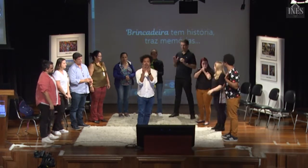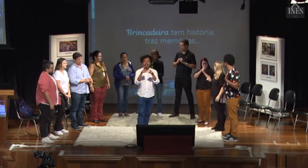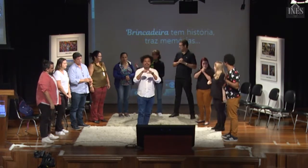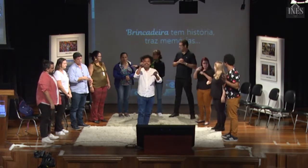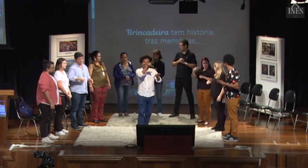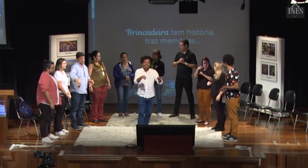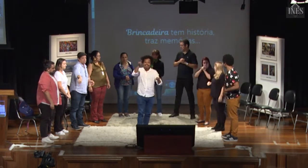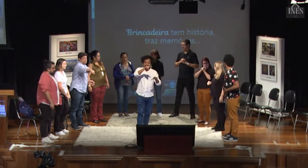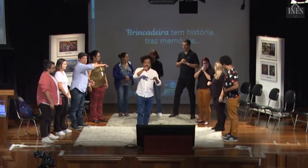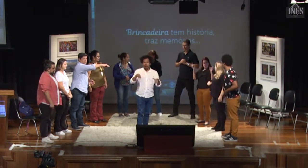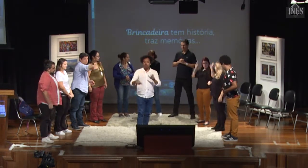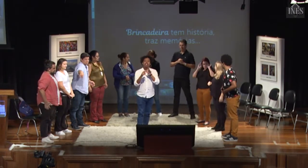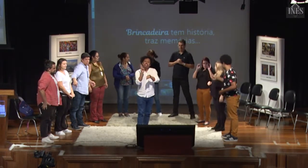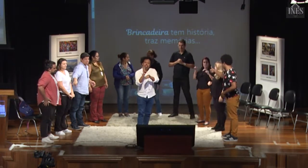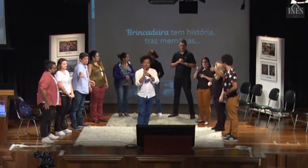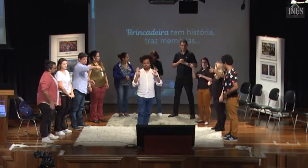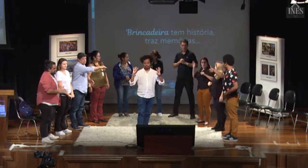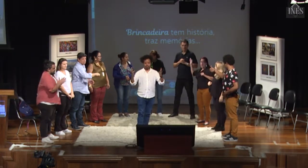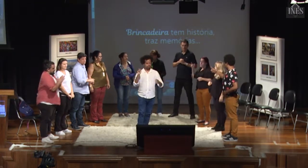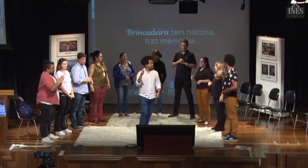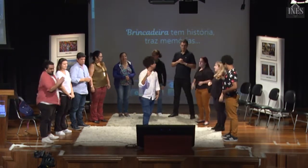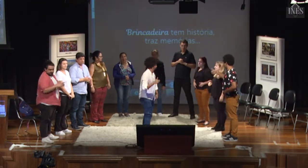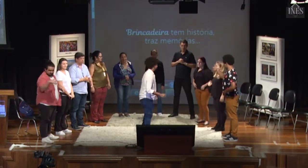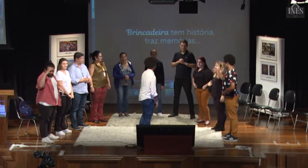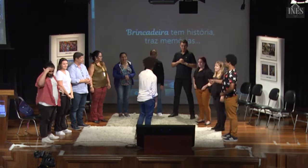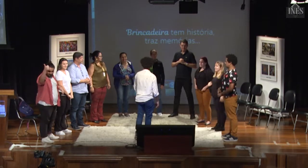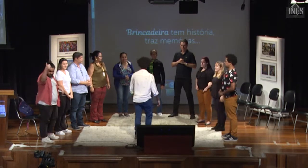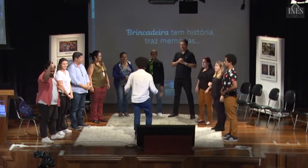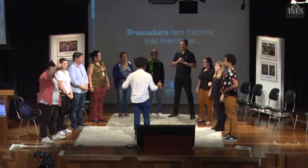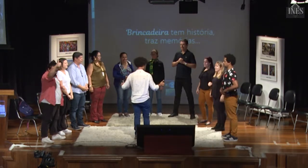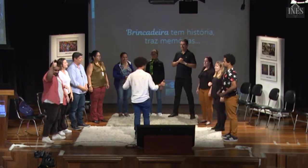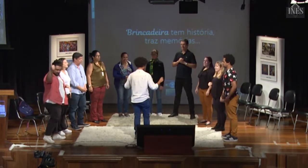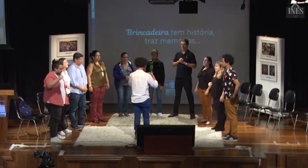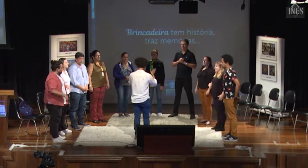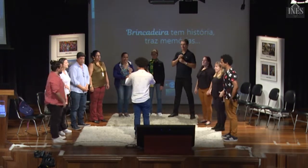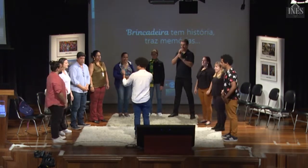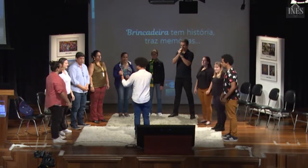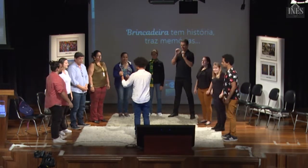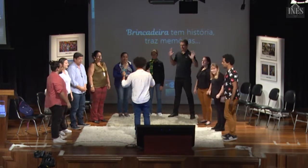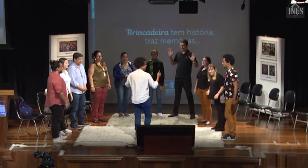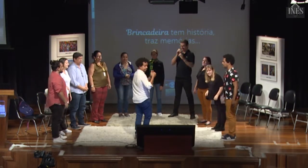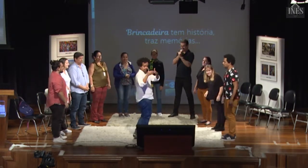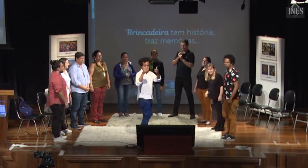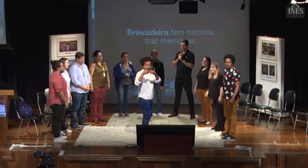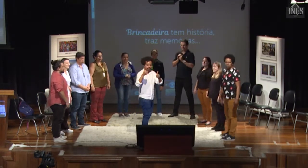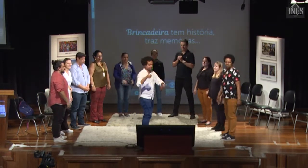fazer um U. Não vamos fechar o círculo, só para vocês entenderem como que funciona. Pode começar? Vou começar,